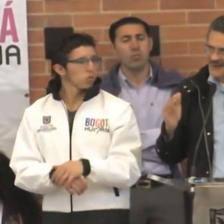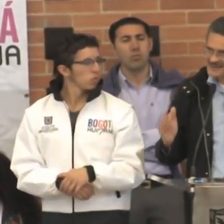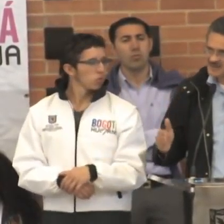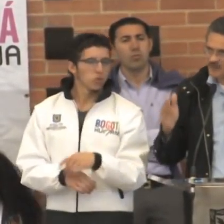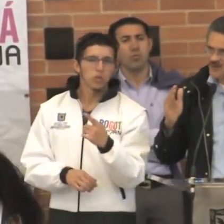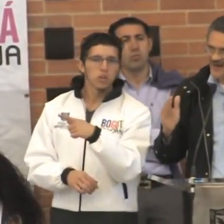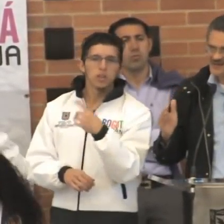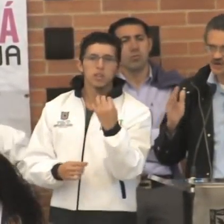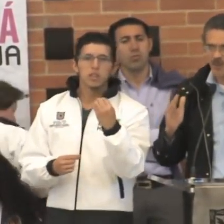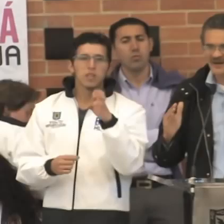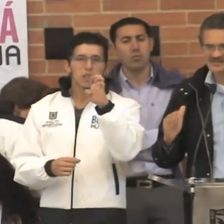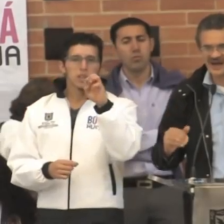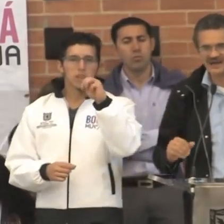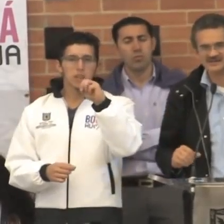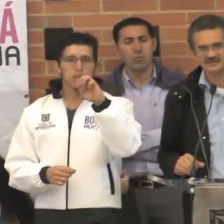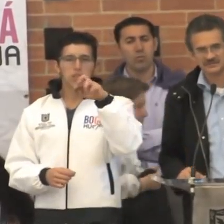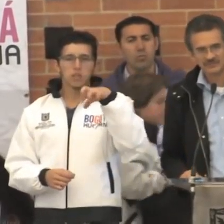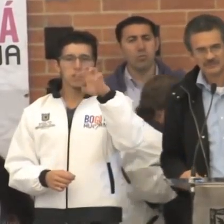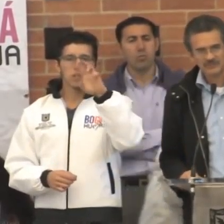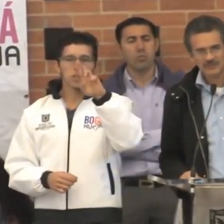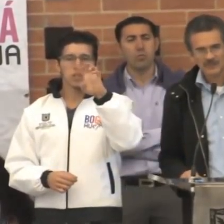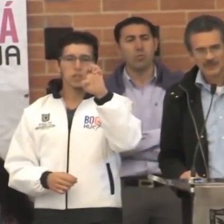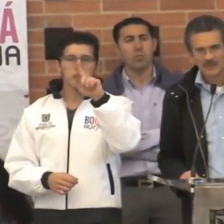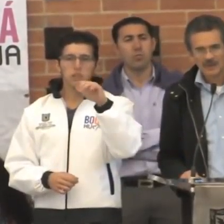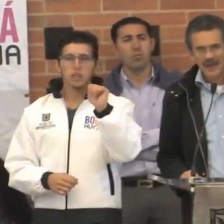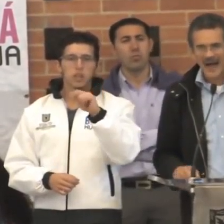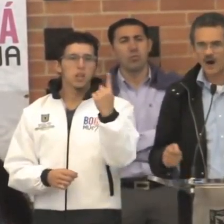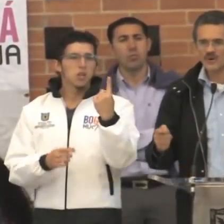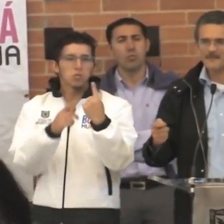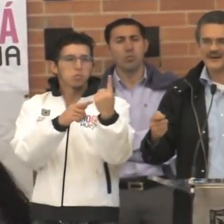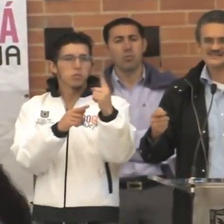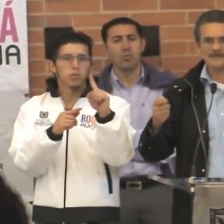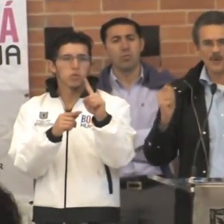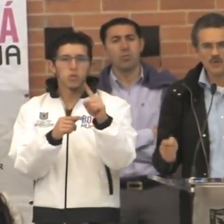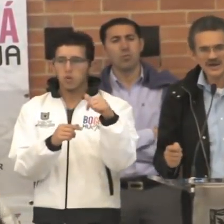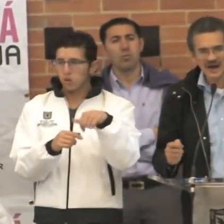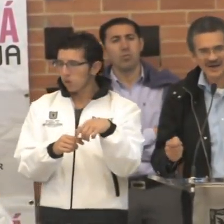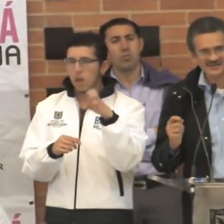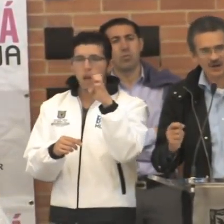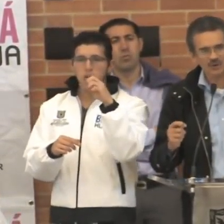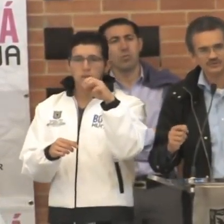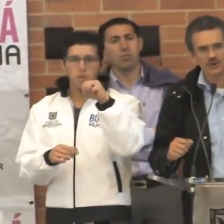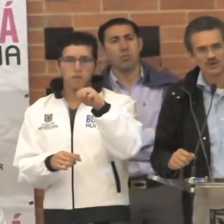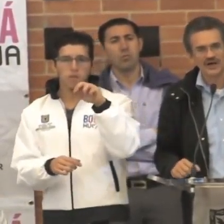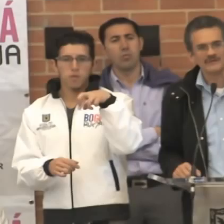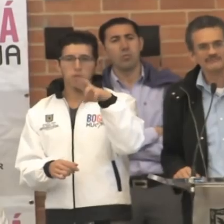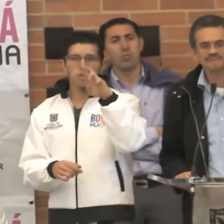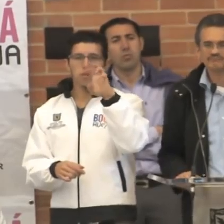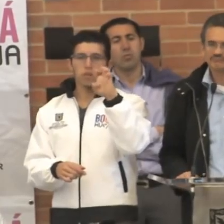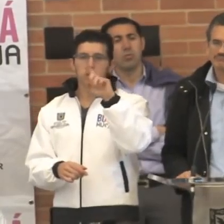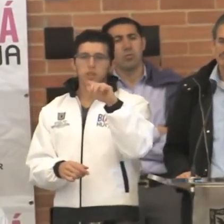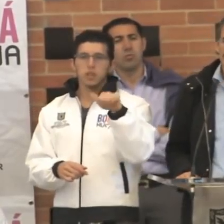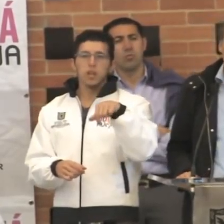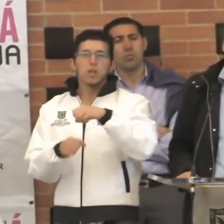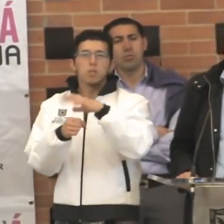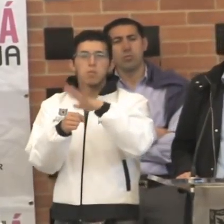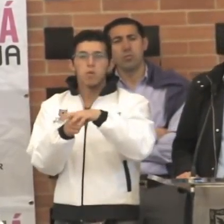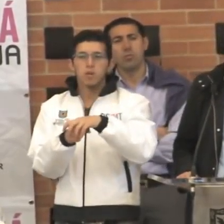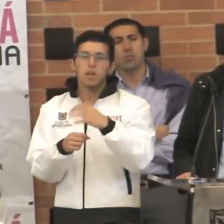de empresas privadas comerciales a una empresa pública que es el acueducto de Bogotá.